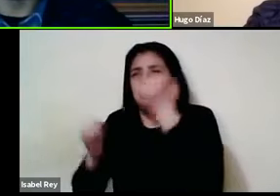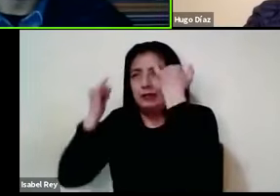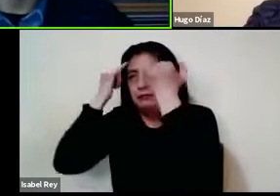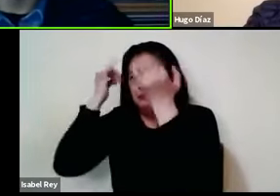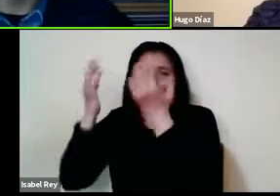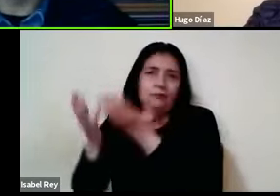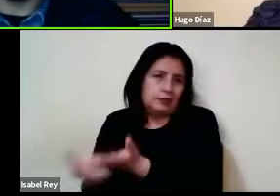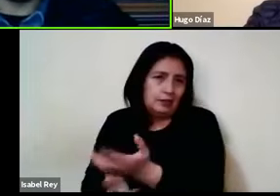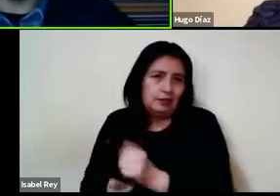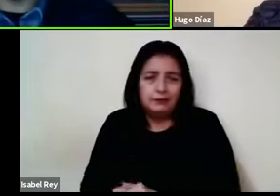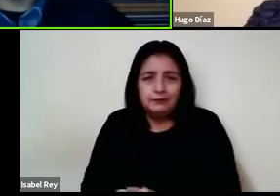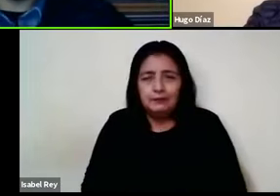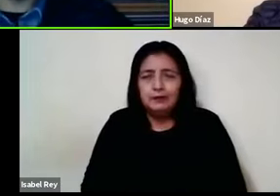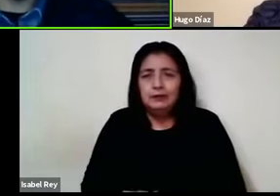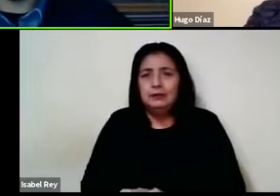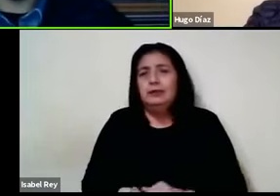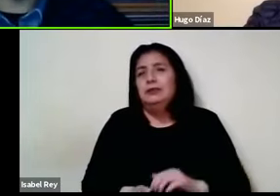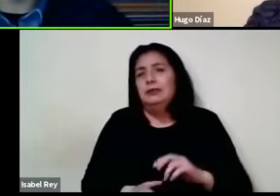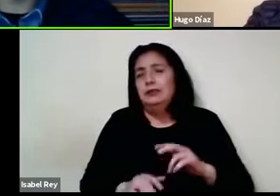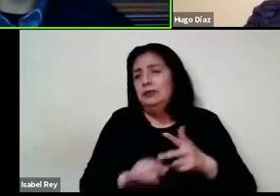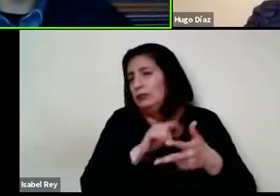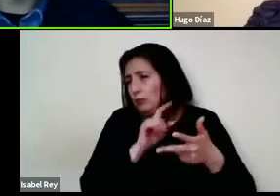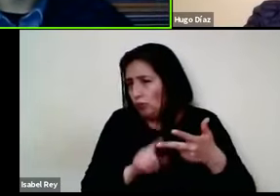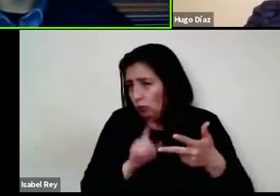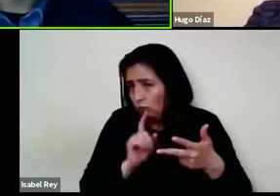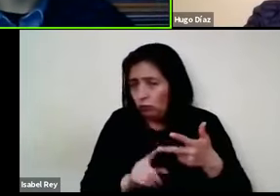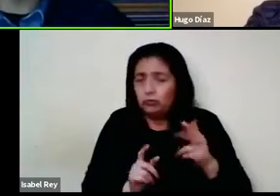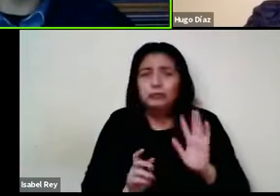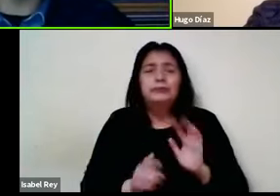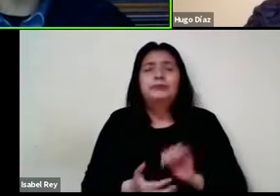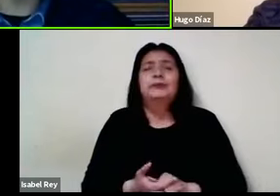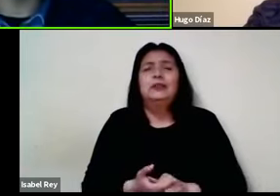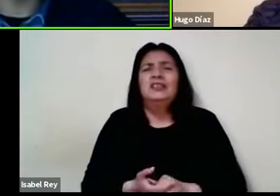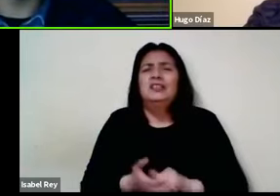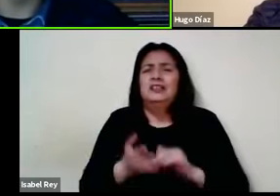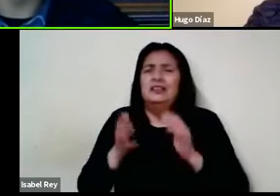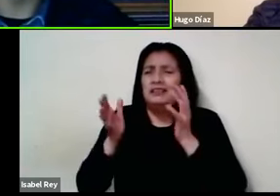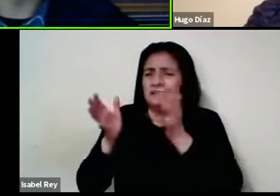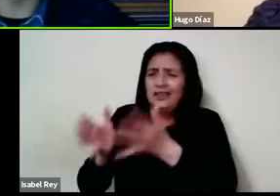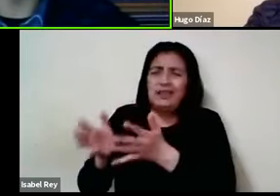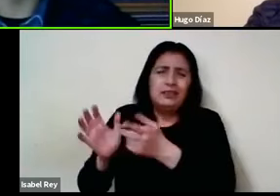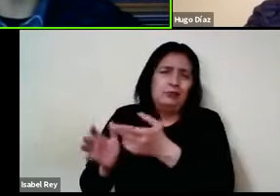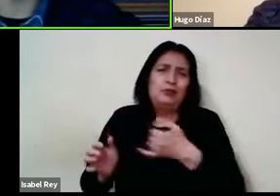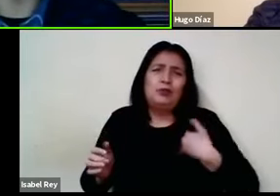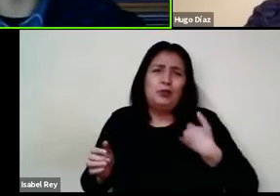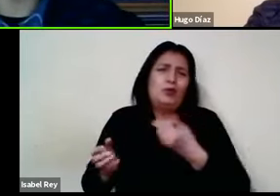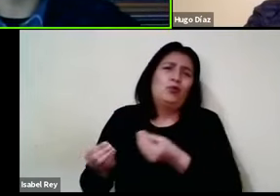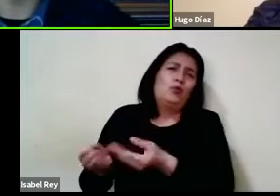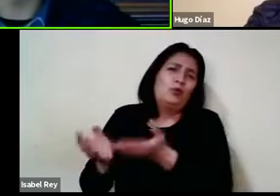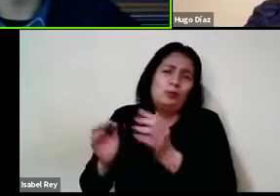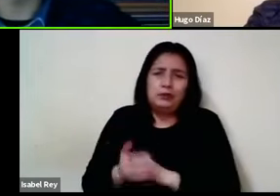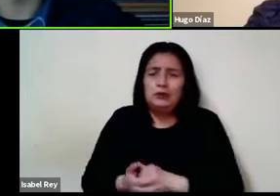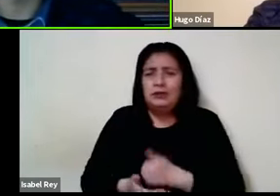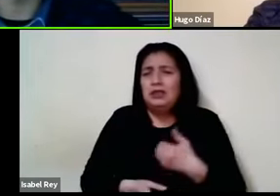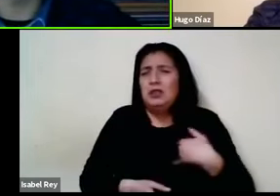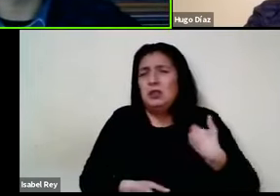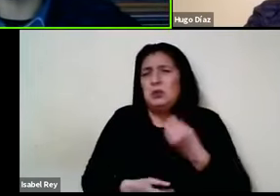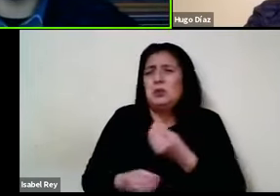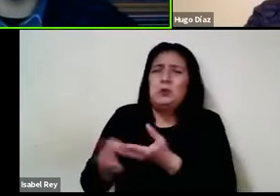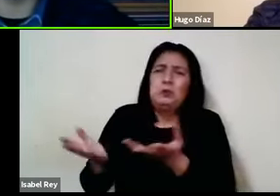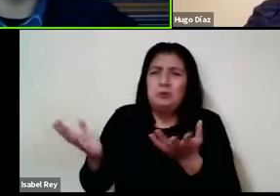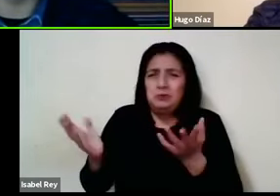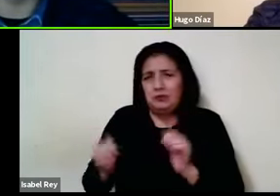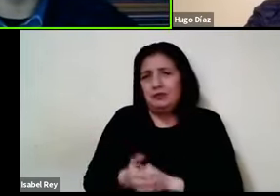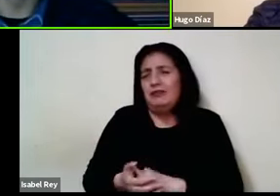definitivamente. El otro aspecto a tomar en cuenta es que dejemos que sean adolescentes. Adolescentes